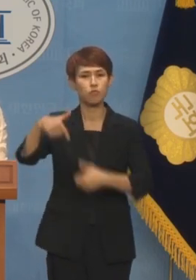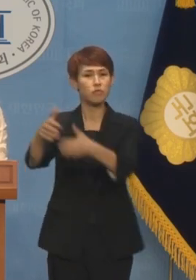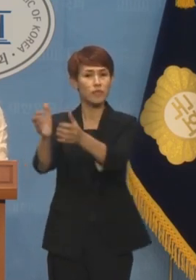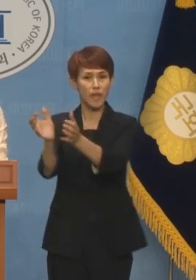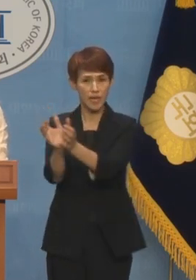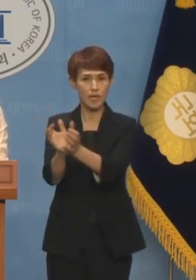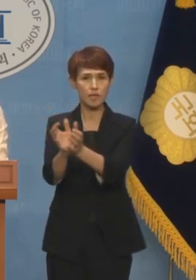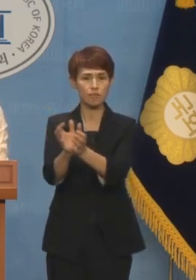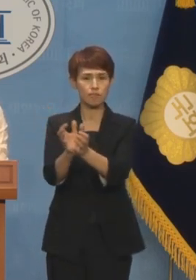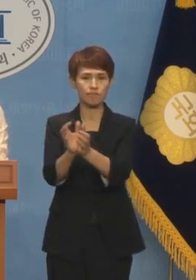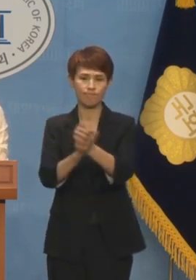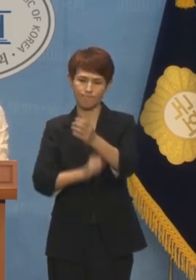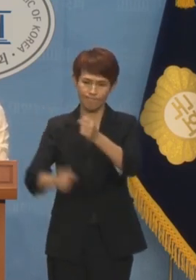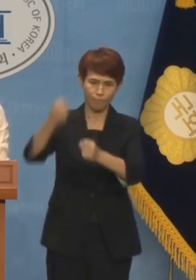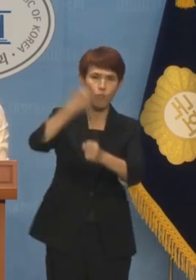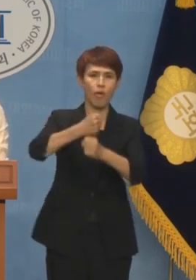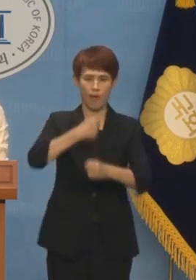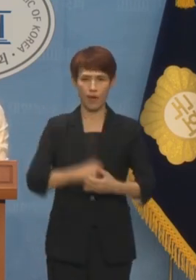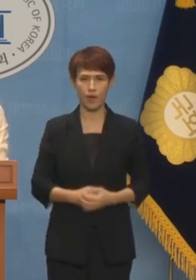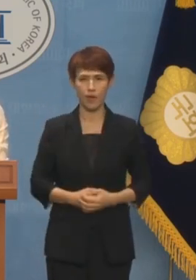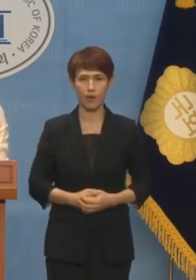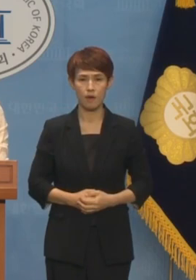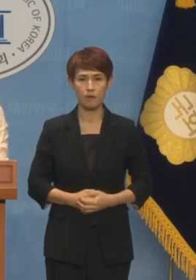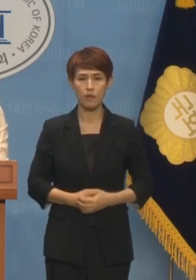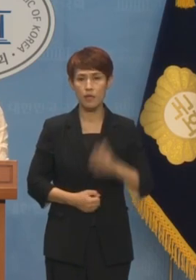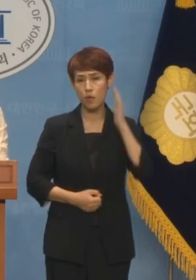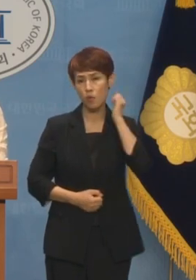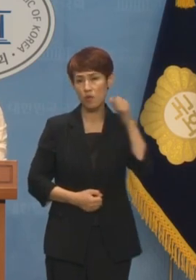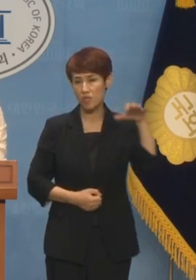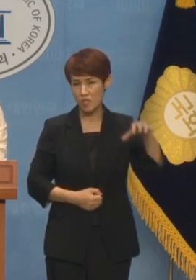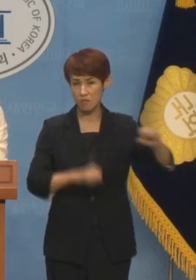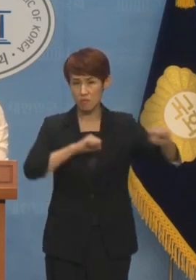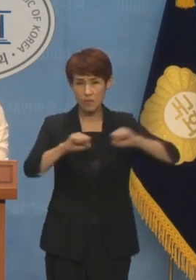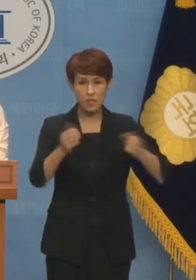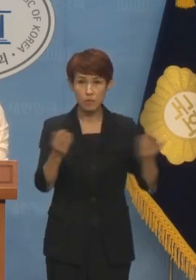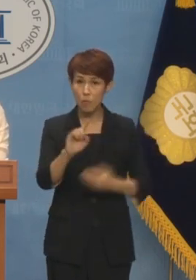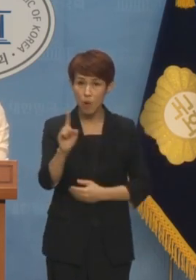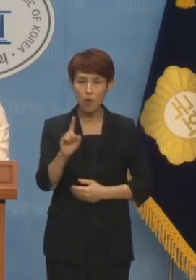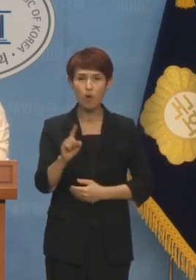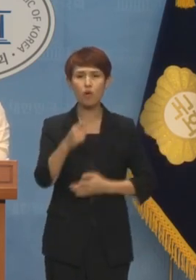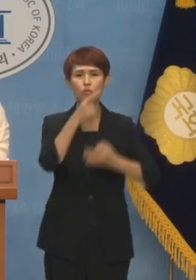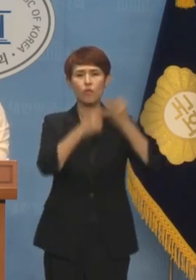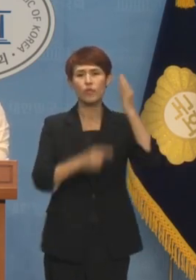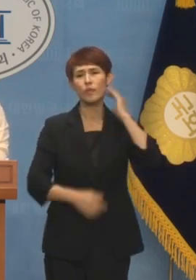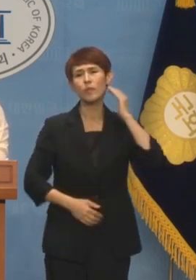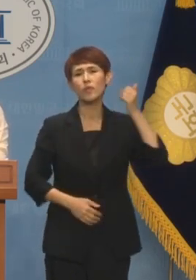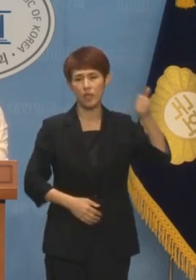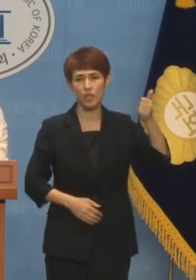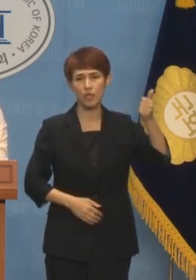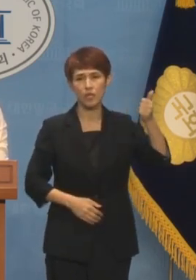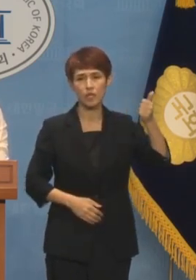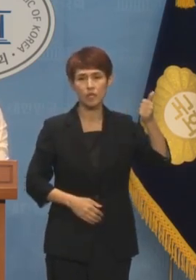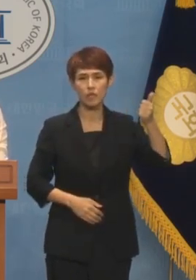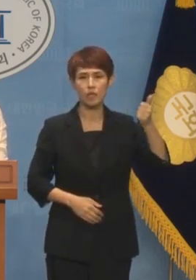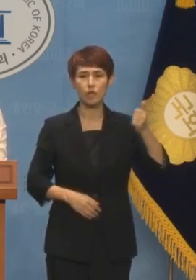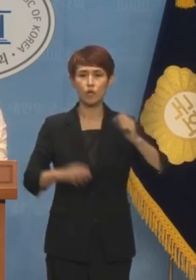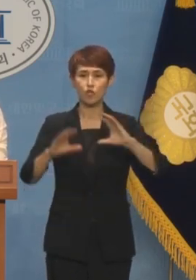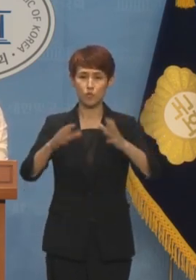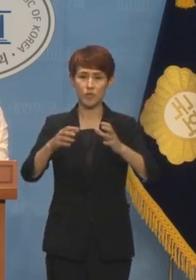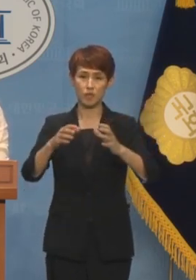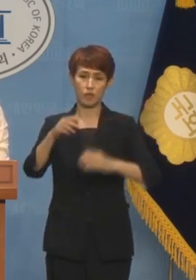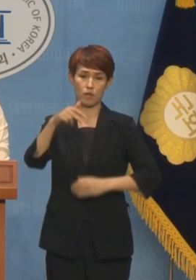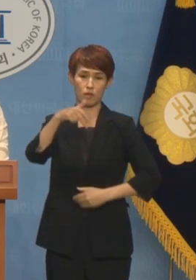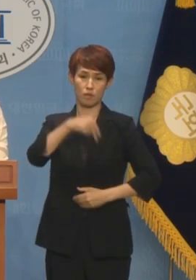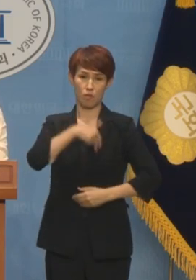조국혁신당이 바로 잡겠습니다. 지금 용산 대통령실이 할 일은 윤석열 대통령이 총선 민심을 제대로